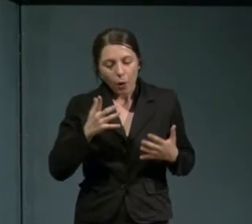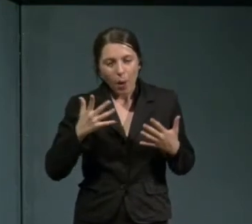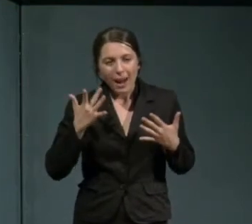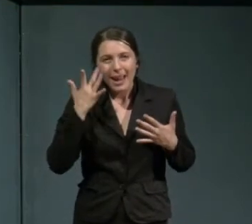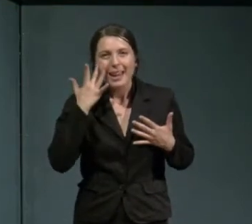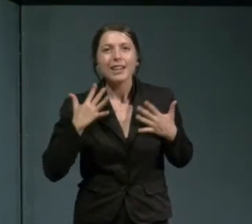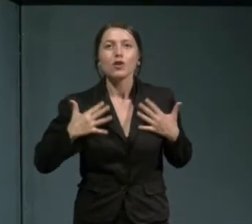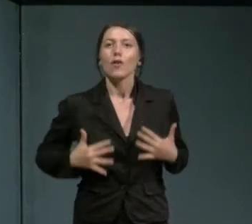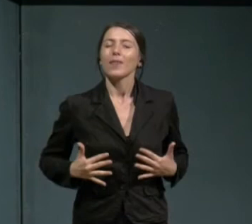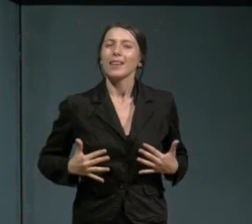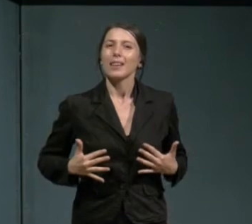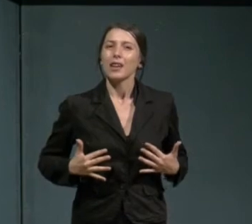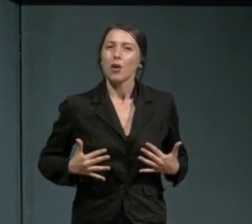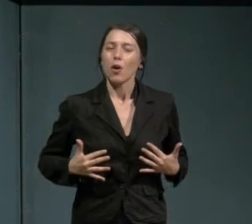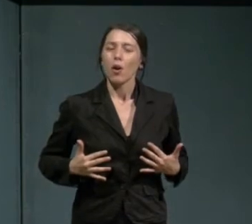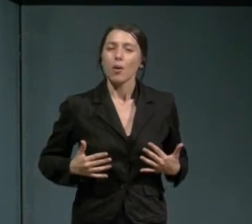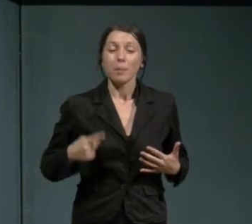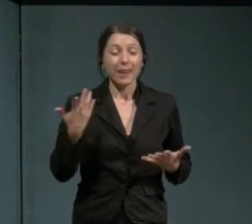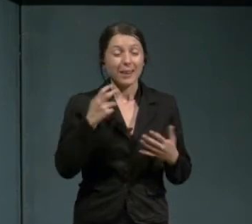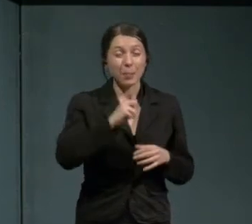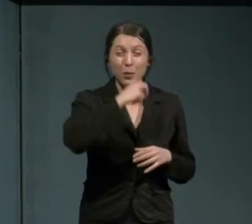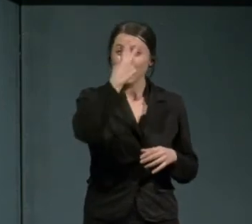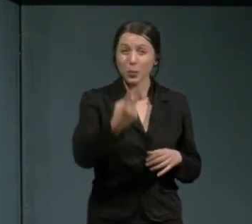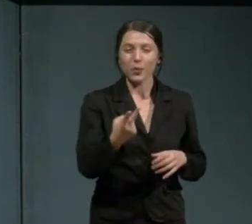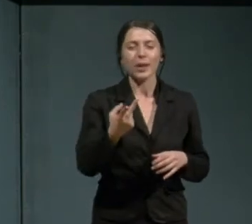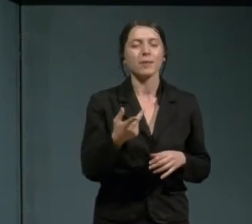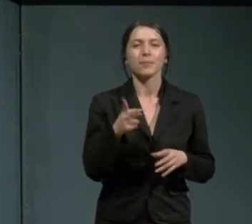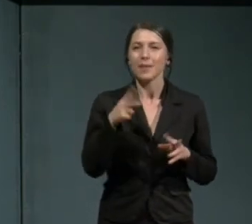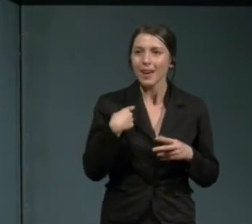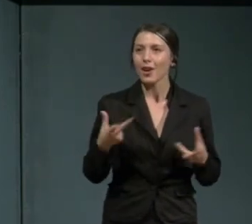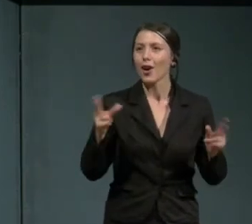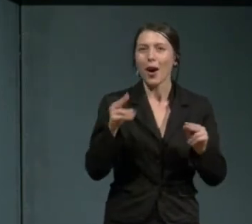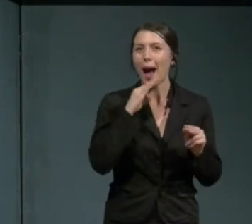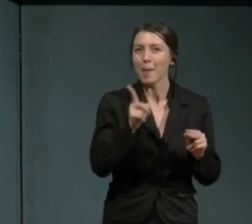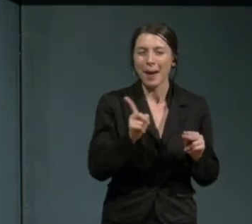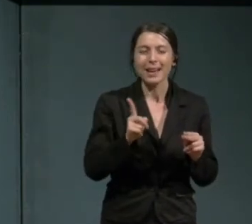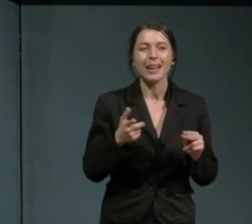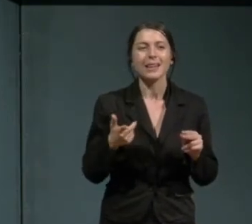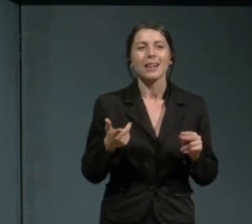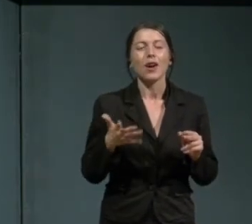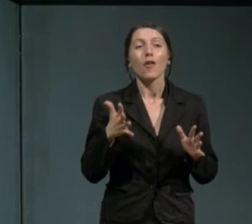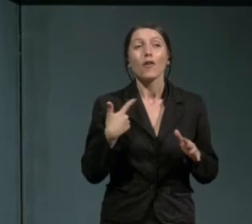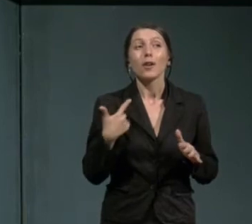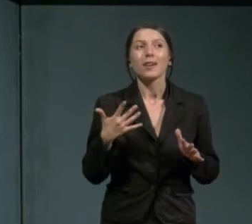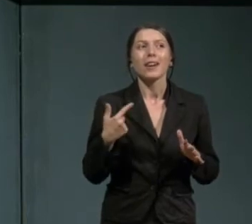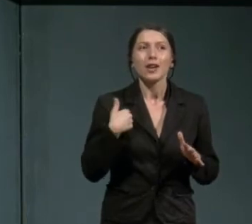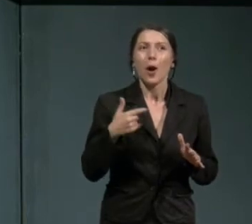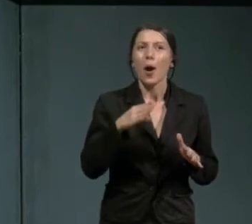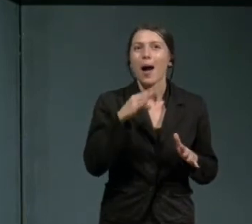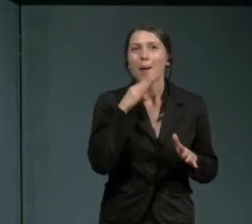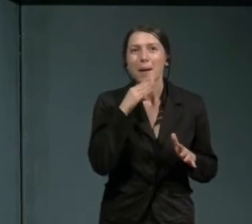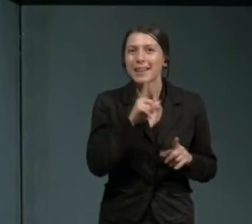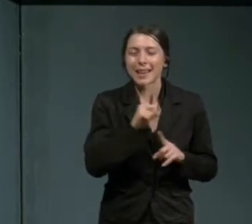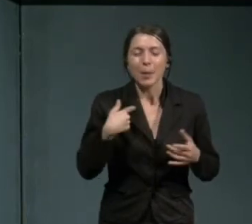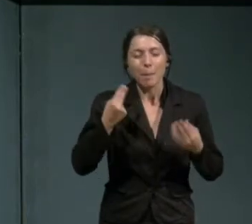incredibile questi tuffi non lo si dice mai abbastanza forse non lo dico mai io abbastanza non